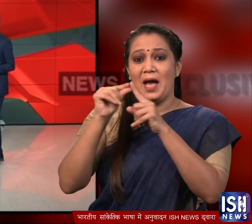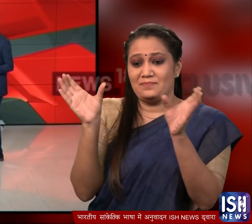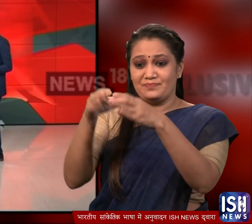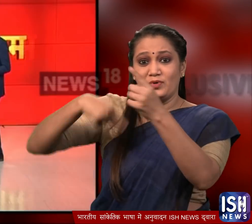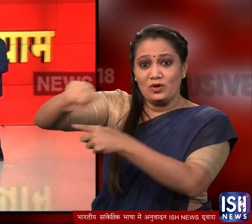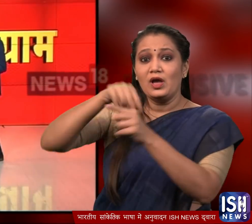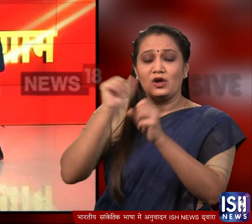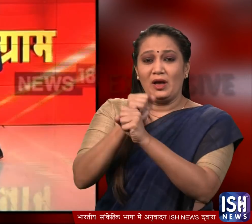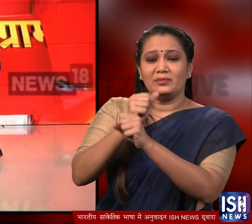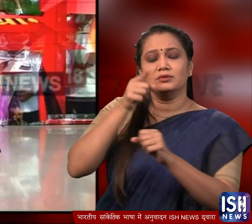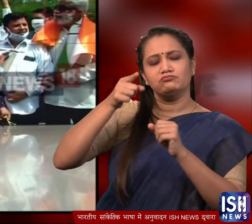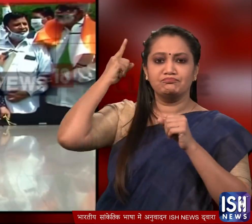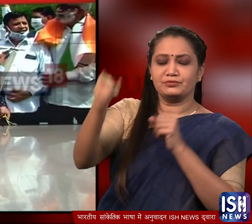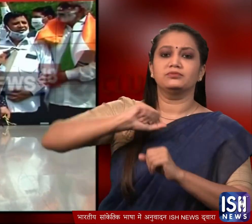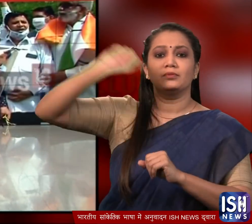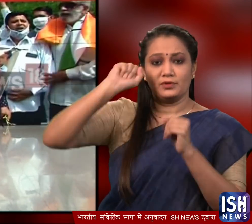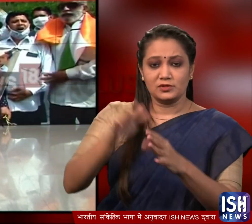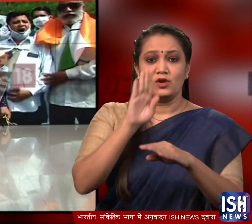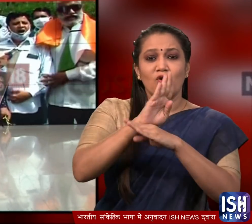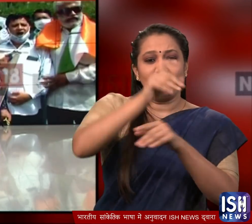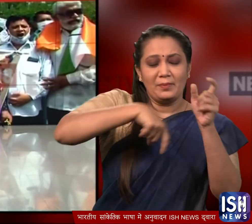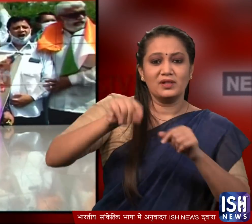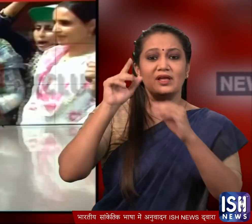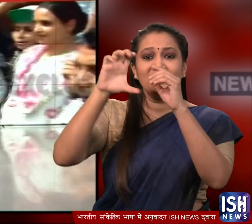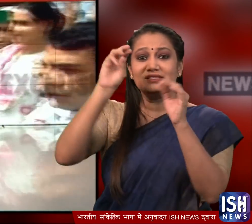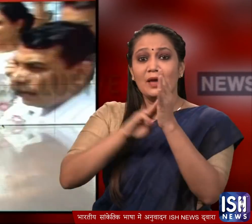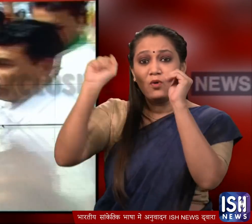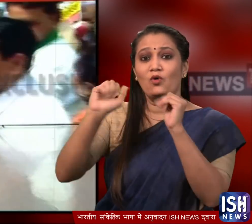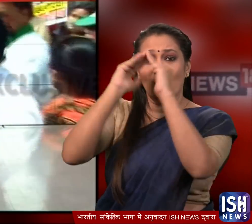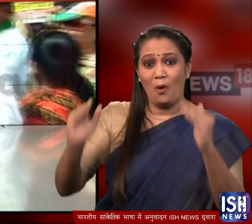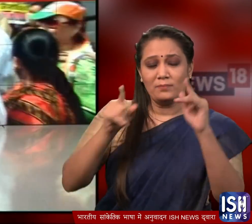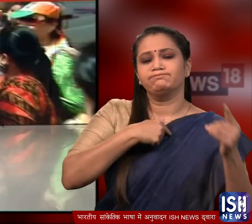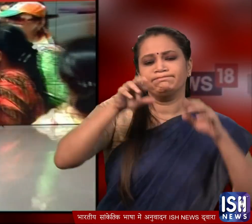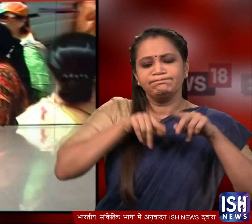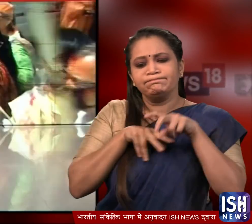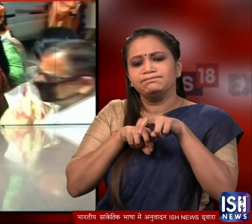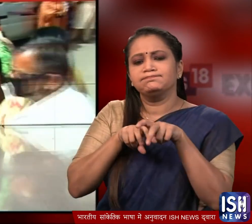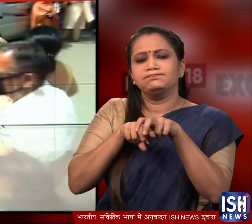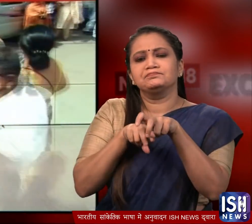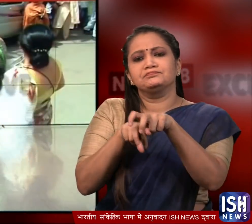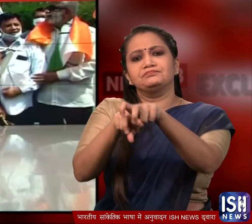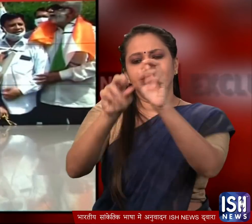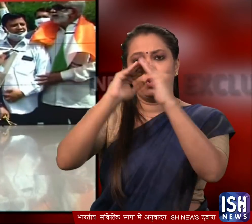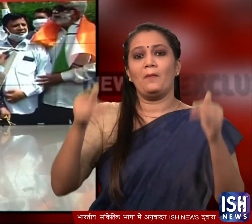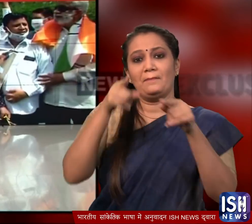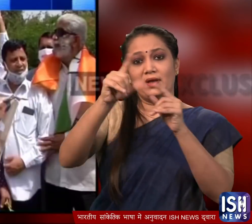सरकार के खिलाफ प्रदर्शन किए। प्रदर्शन करने के लिए कांग्रेस के कार्यकर्ता मुख्यमंत्री के आवास का घेराव करने के मकसद से सड़कों पर